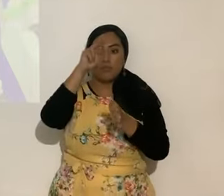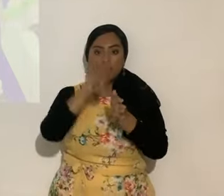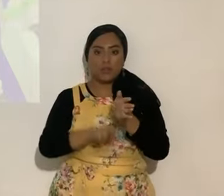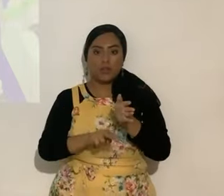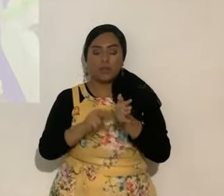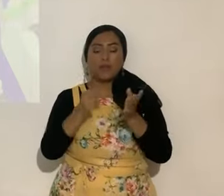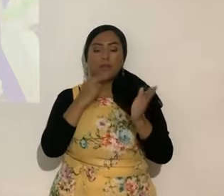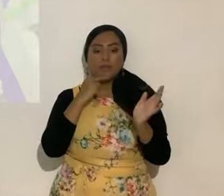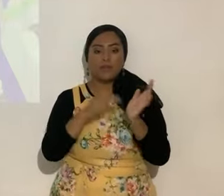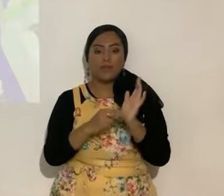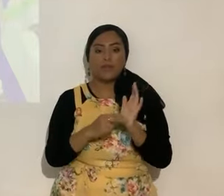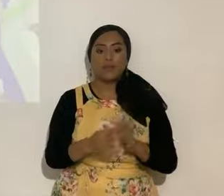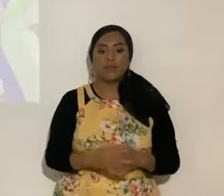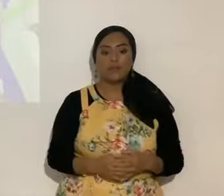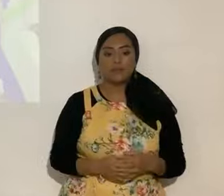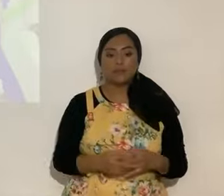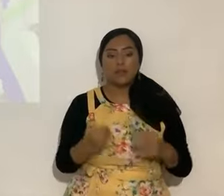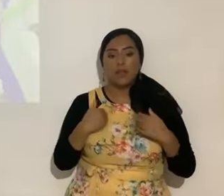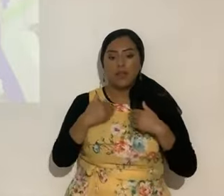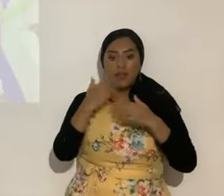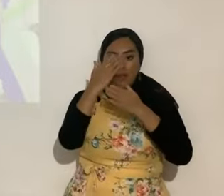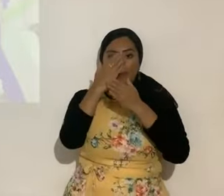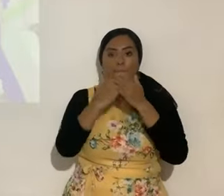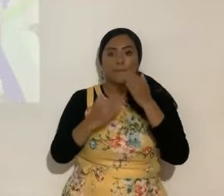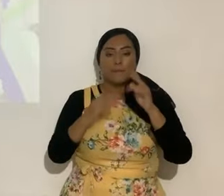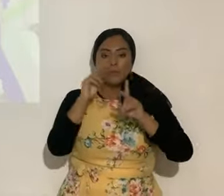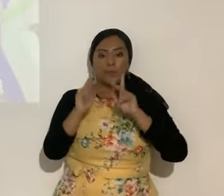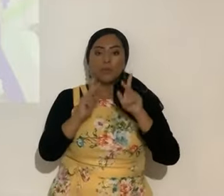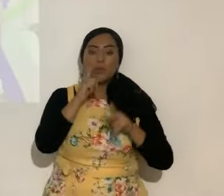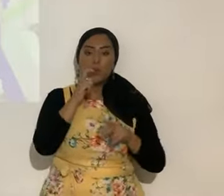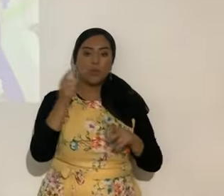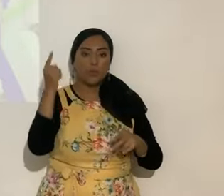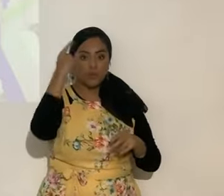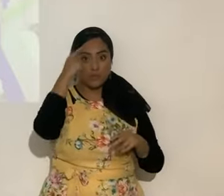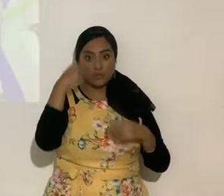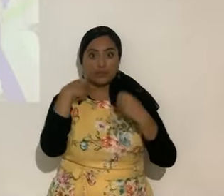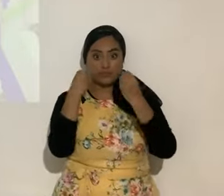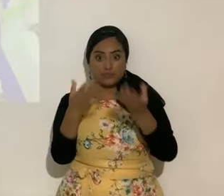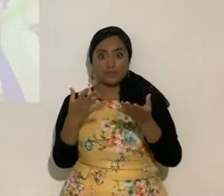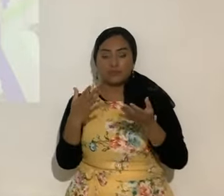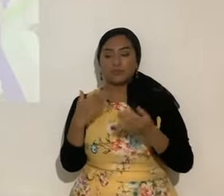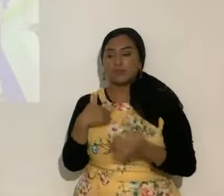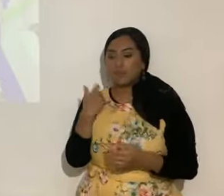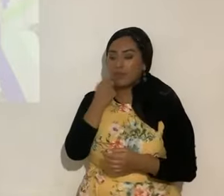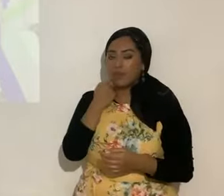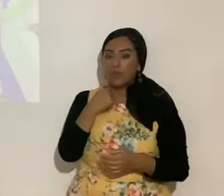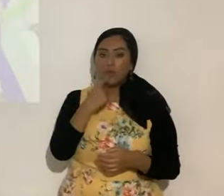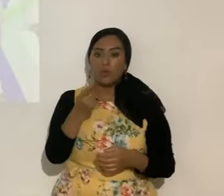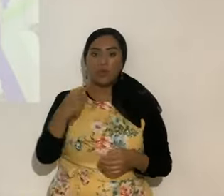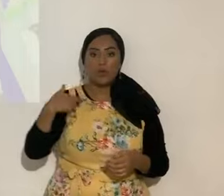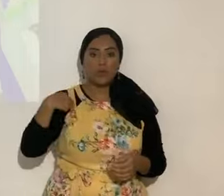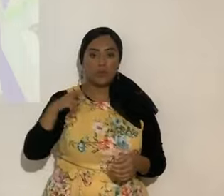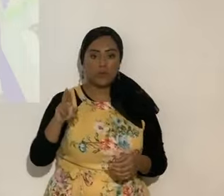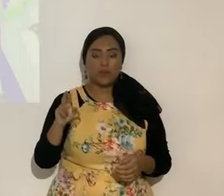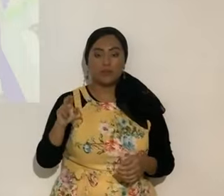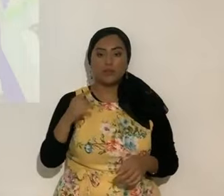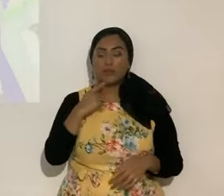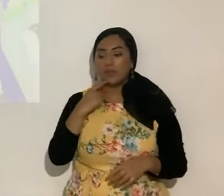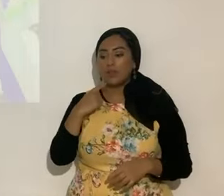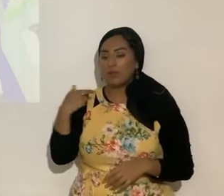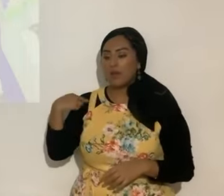sí me gustaría, lo anotaran, hay quienes piensan, se los digo, porque les acabo de mencionar, una religión, bueno, nada más dije